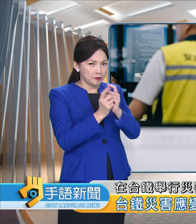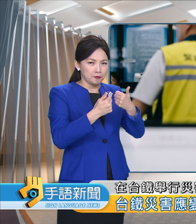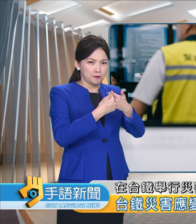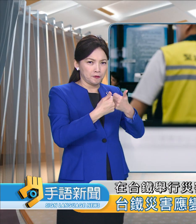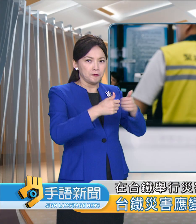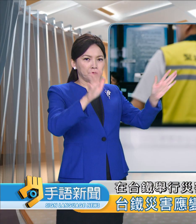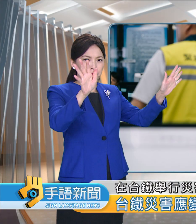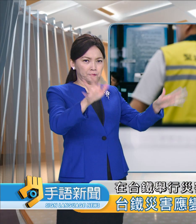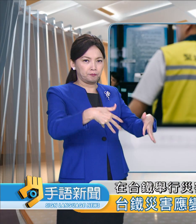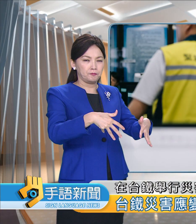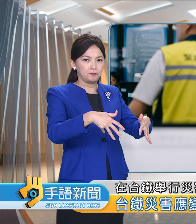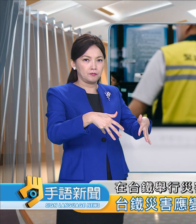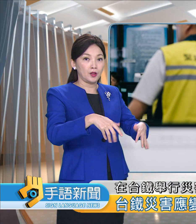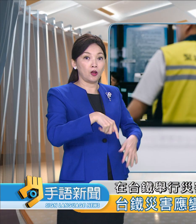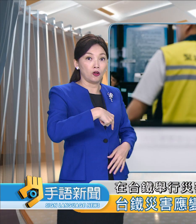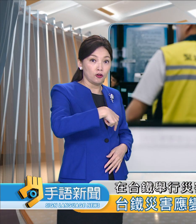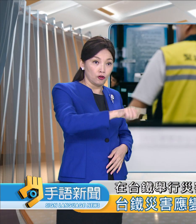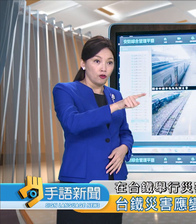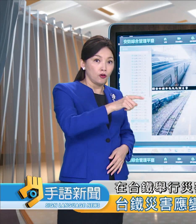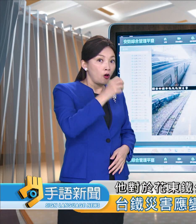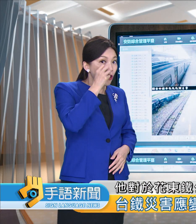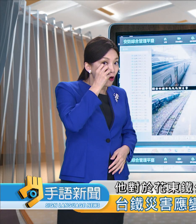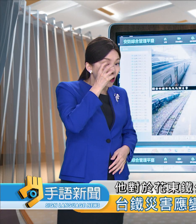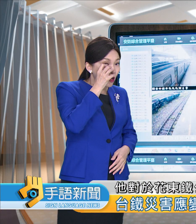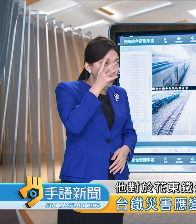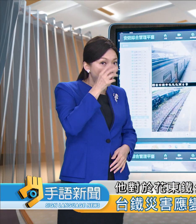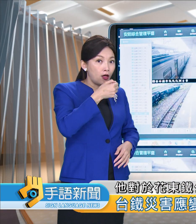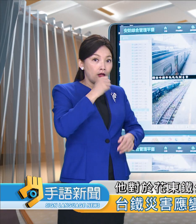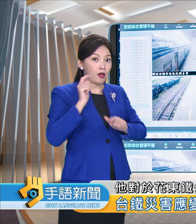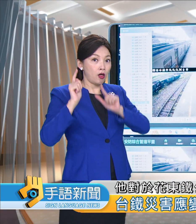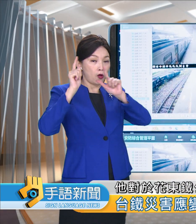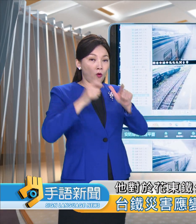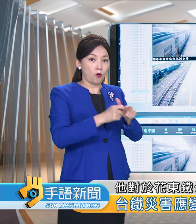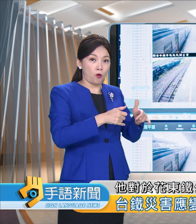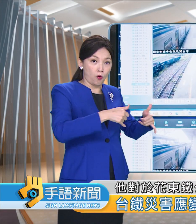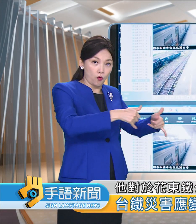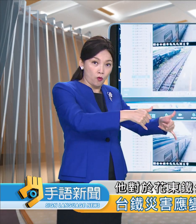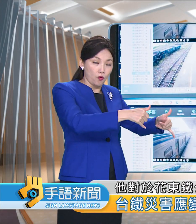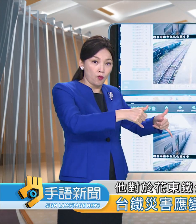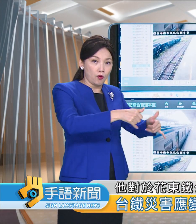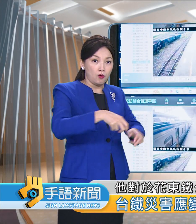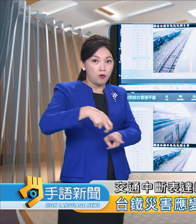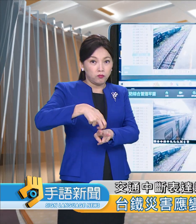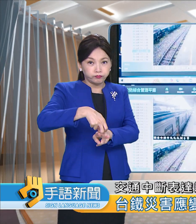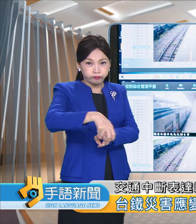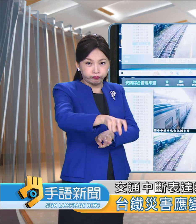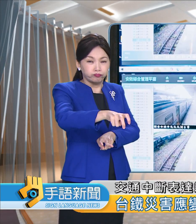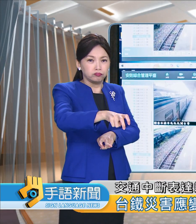议。他对于花东铁公路交通中断表达歉